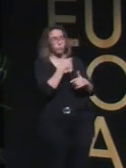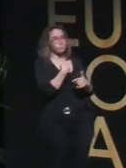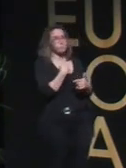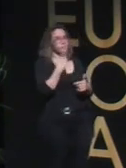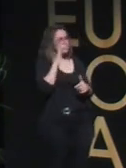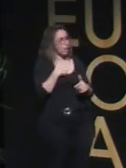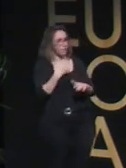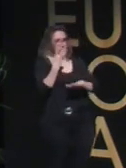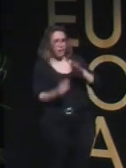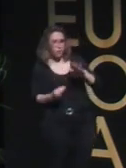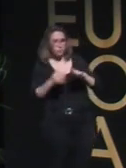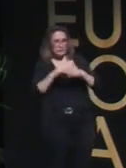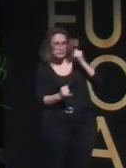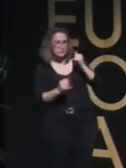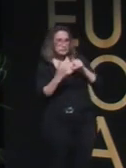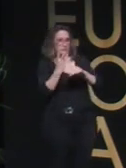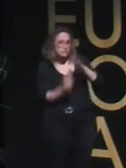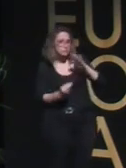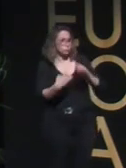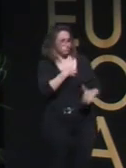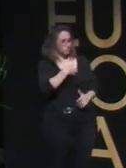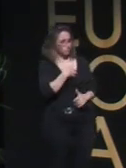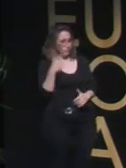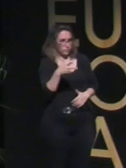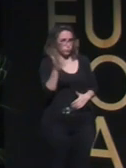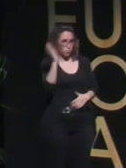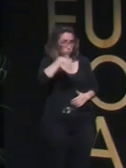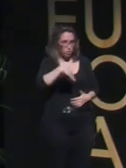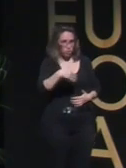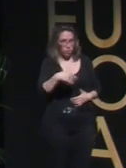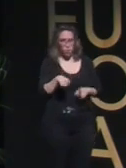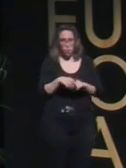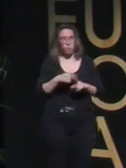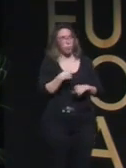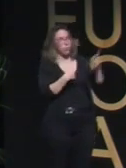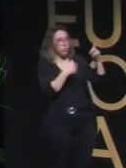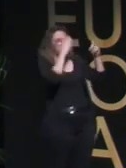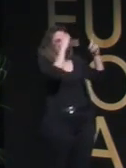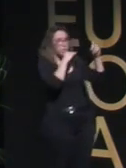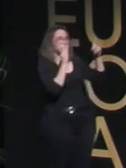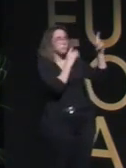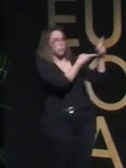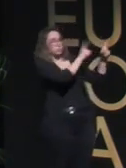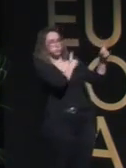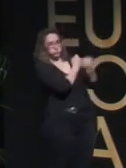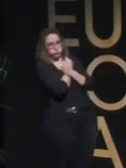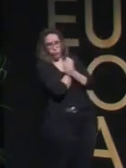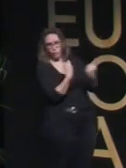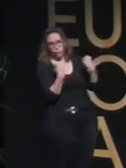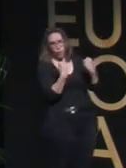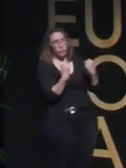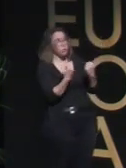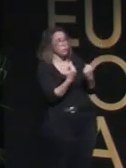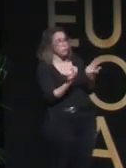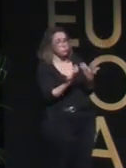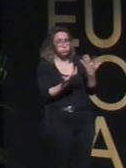fallar. Porque si ha visto que lo hemos dado tanto y soy tanto para mi padre o para mi madre, la única forma que tengo de ser alguien es